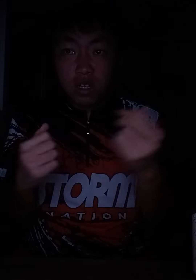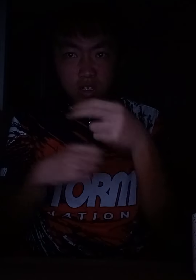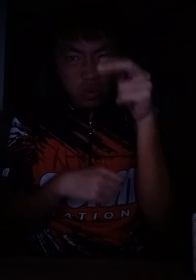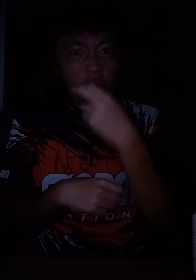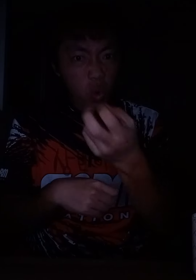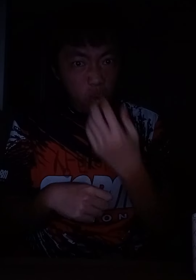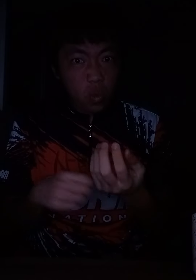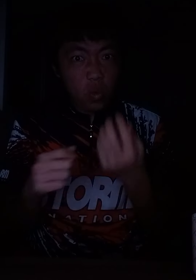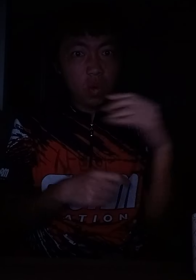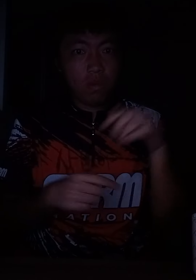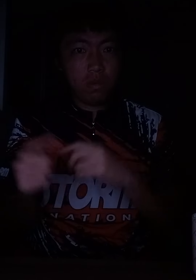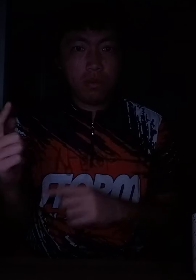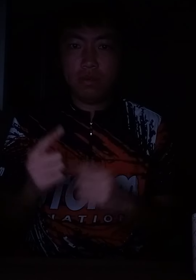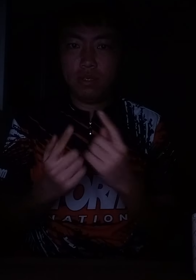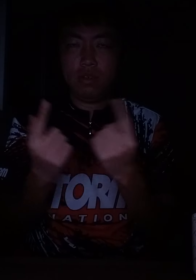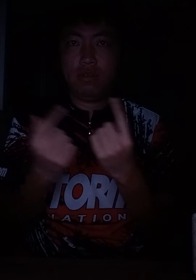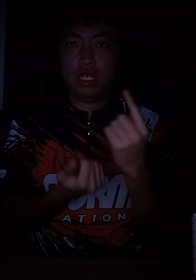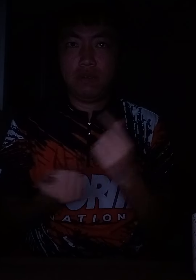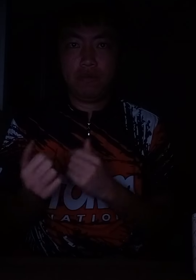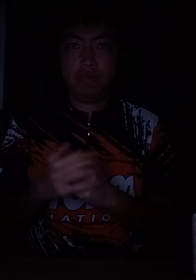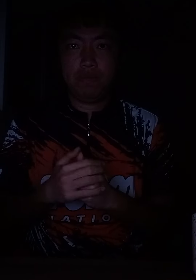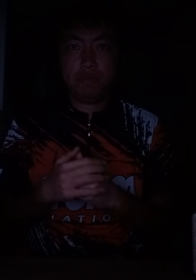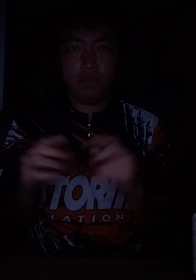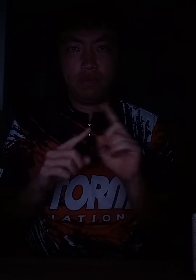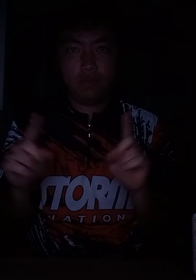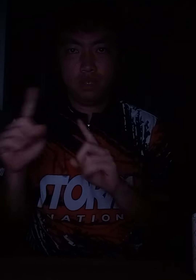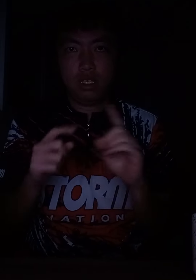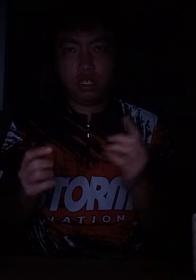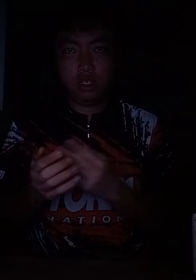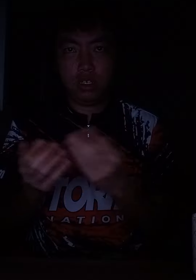욕설을 하고 소란을 피운 사건이 있었습니다. 대체 왜 그랬던 건지 추 기자